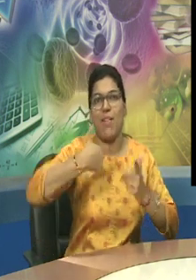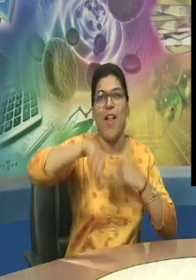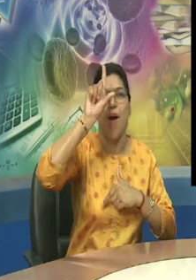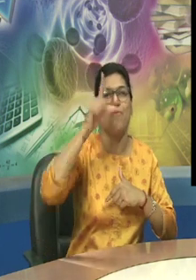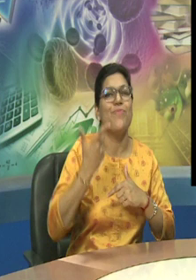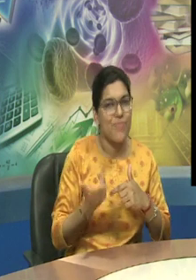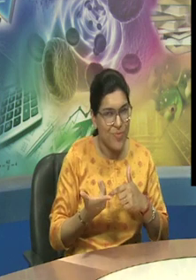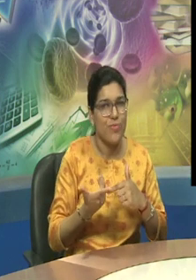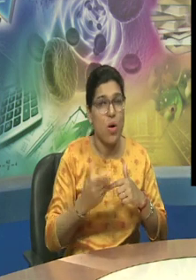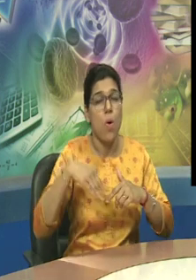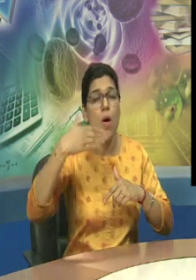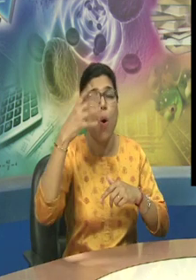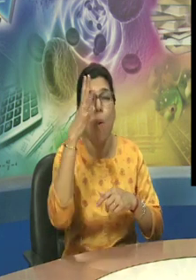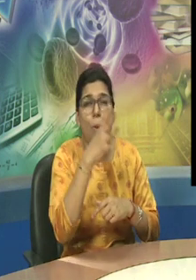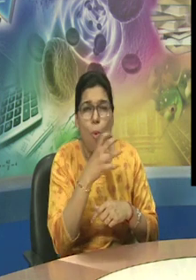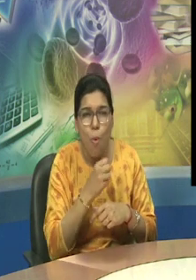एवं यह जीवन में